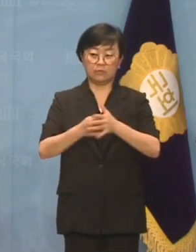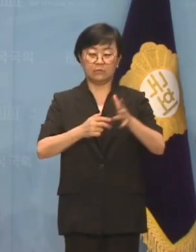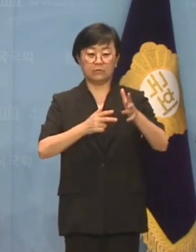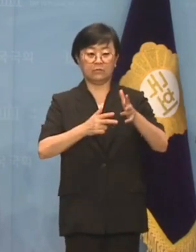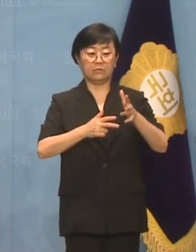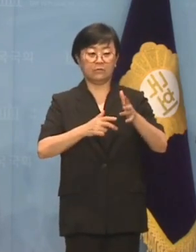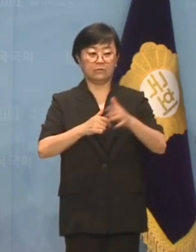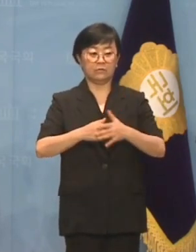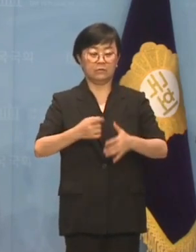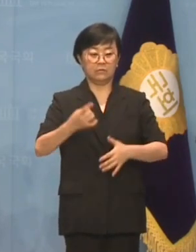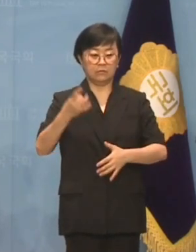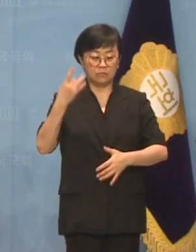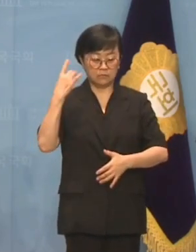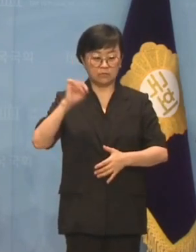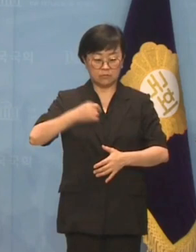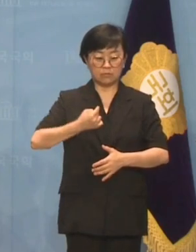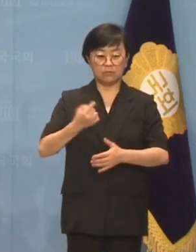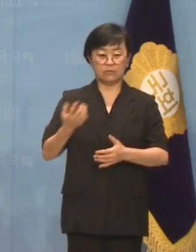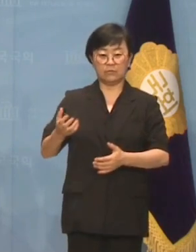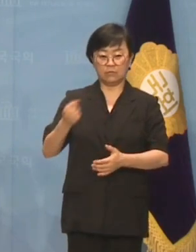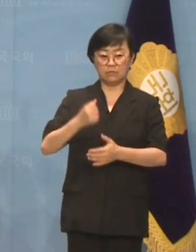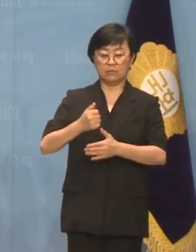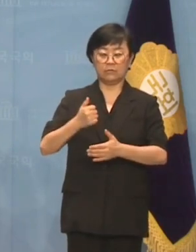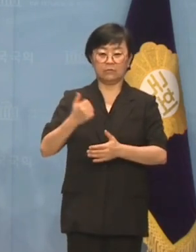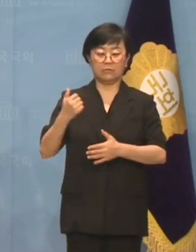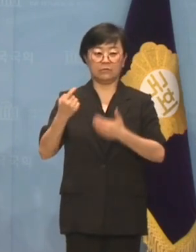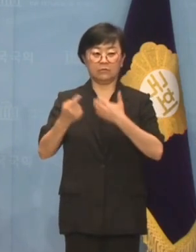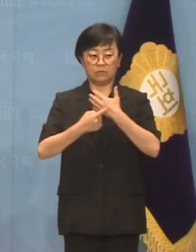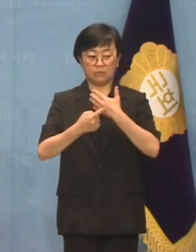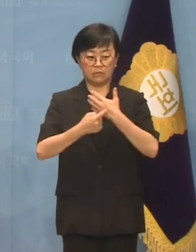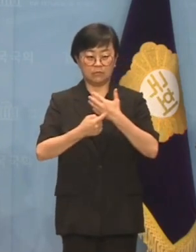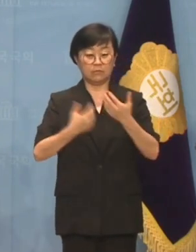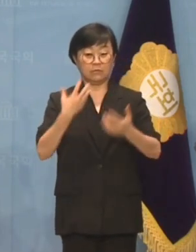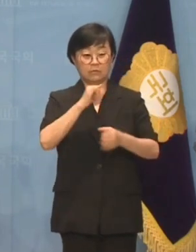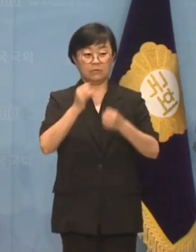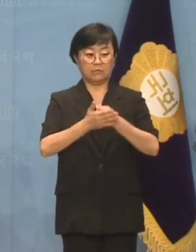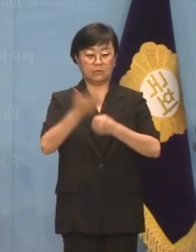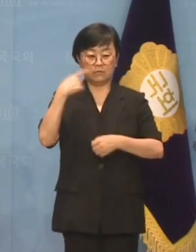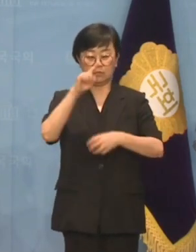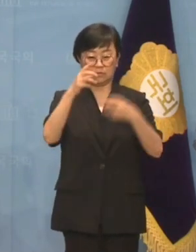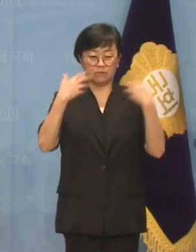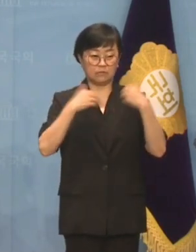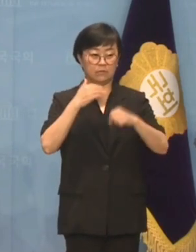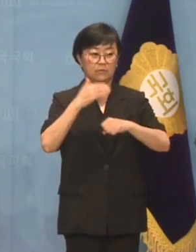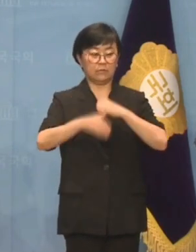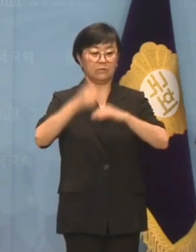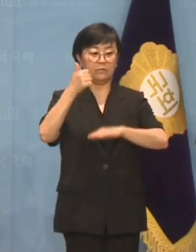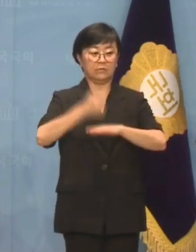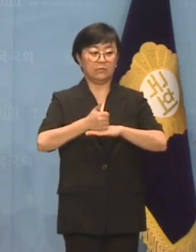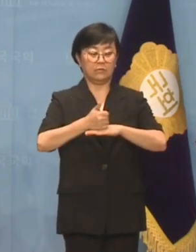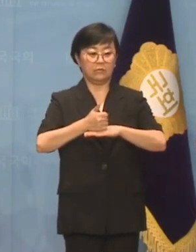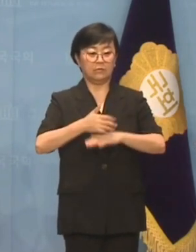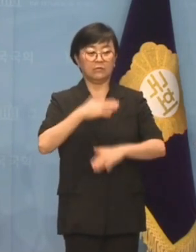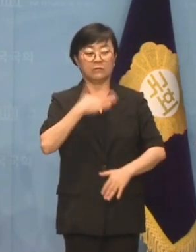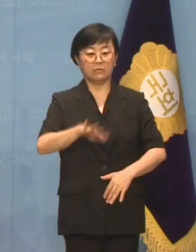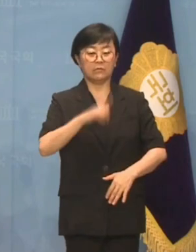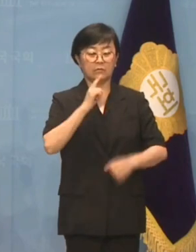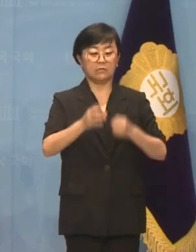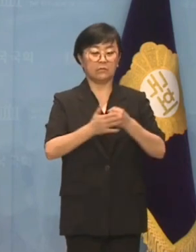것들을 본인들만의 치적으로 포장할지 걱정이 앞섭니다. 과거 정부가 이런 성과는 전면